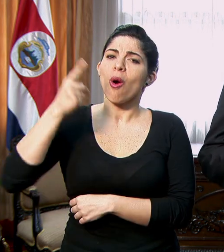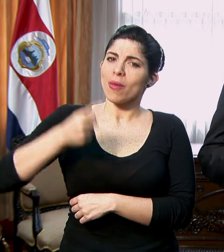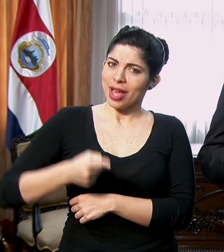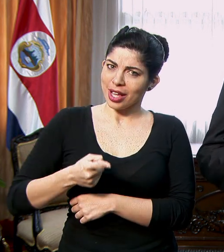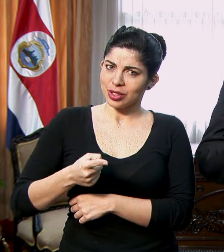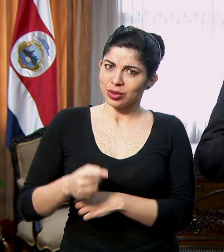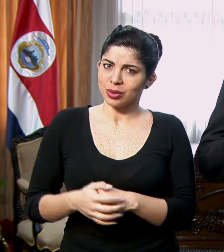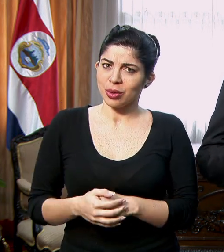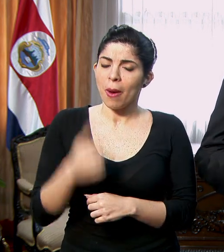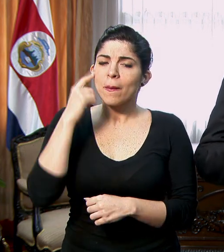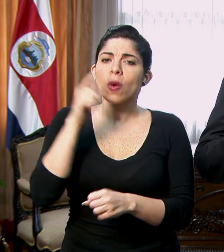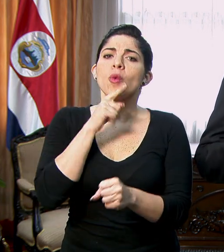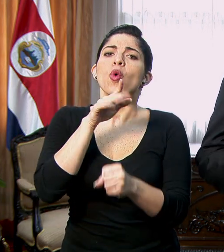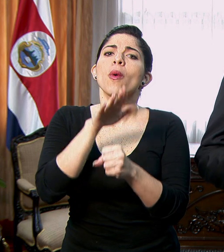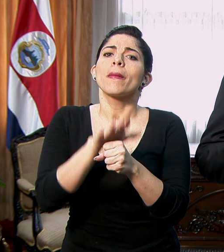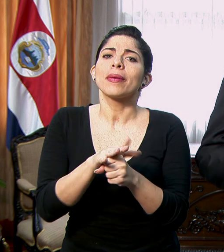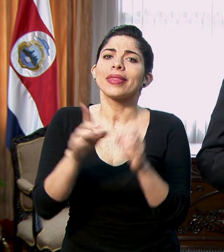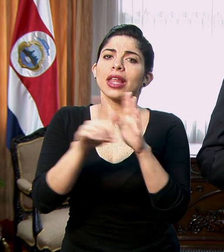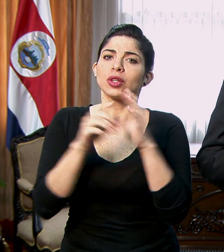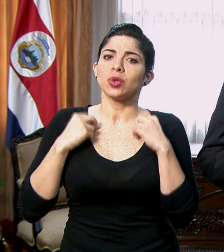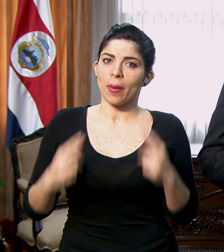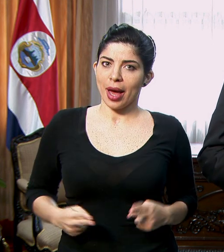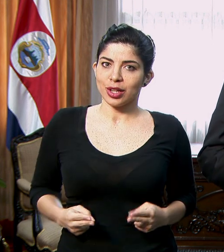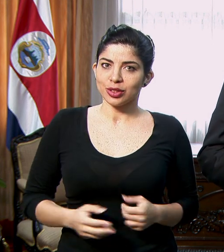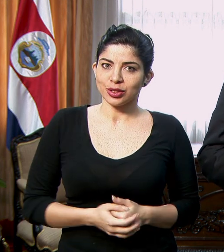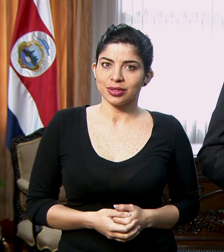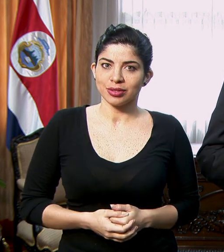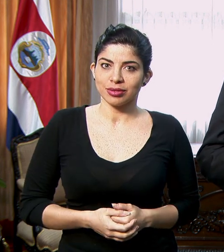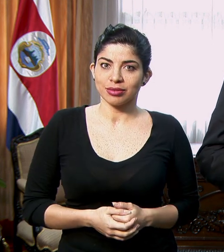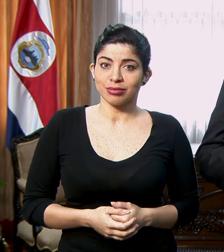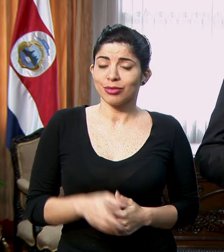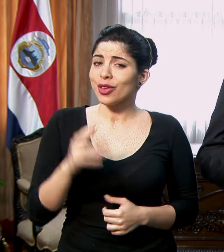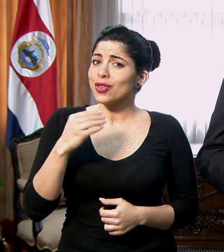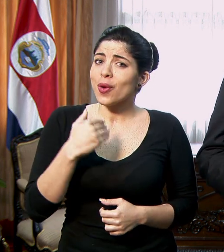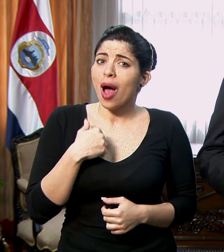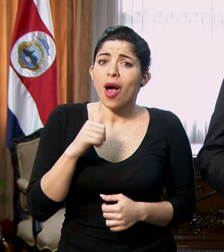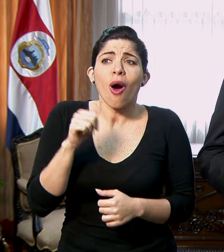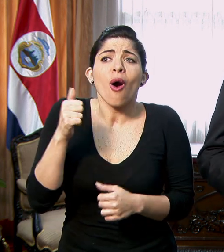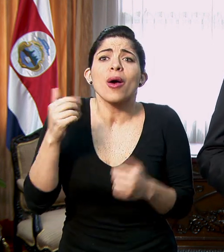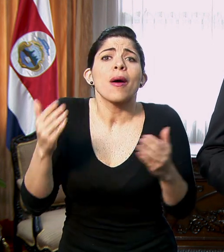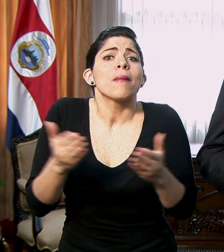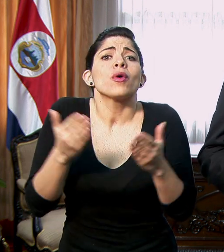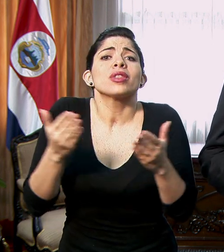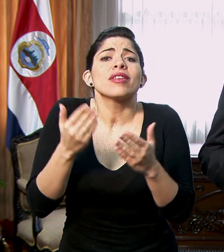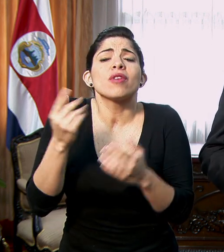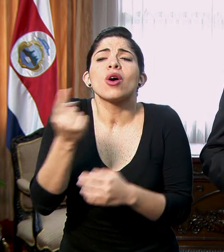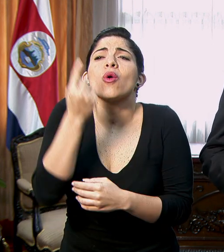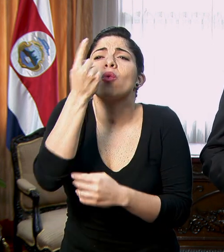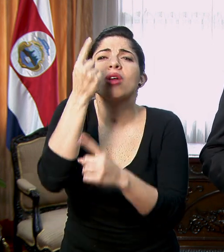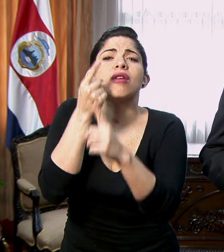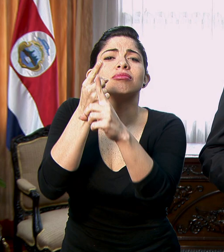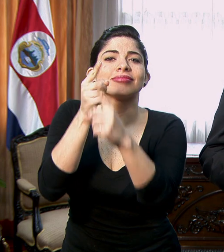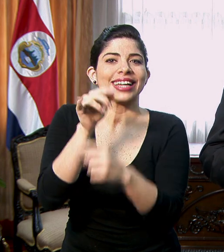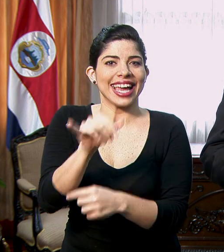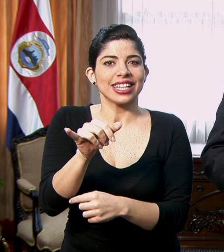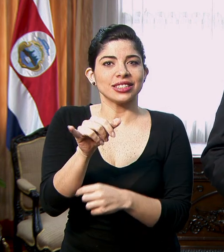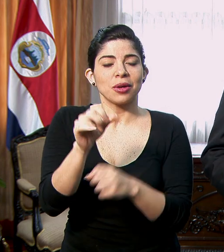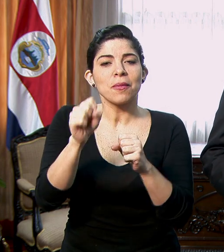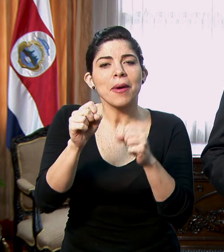por cumplimiento de los derechos humanos. No tenemos otra motivación más que esa, permitirle a la población